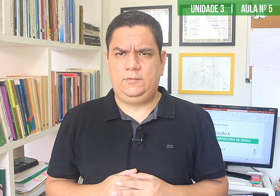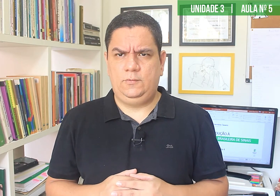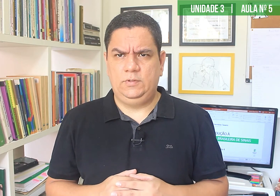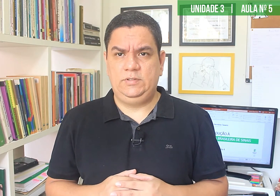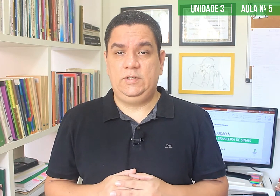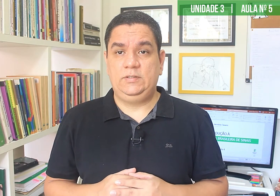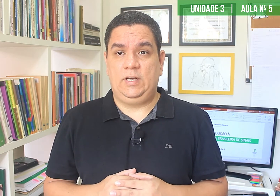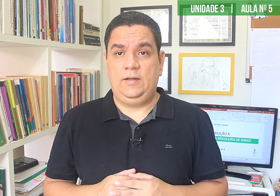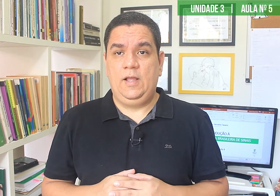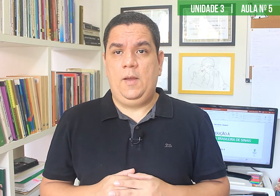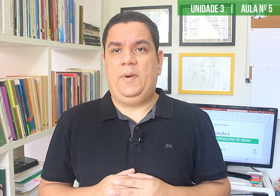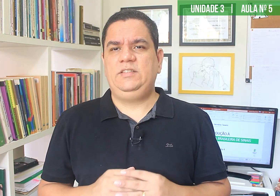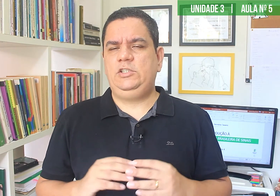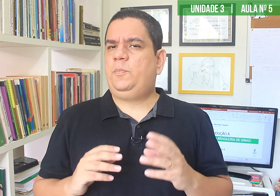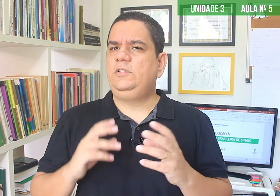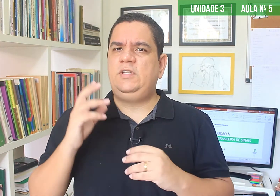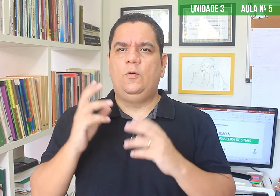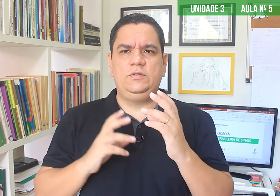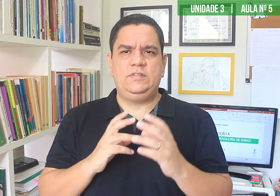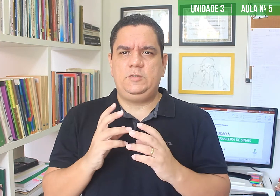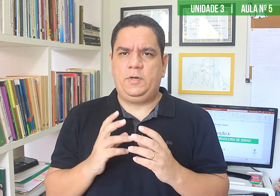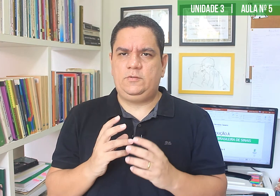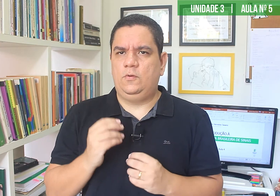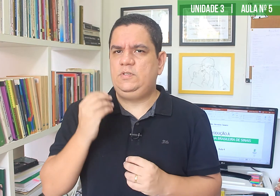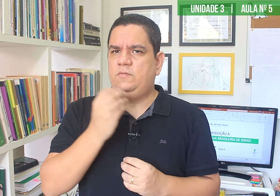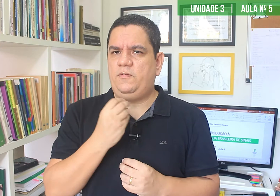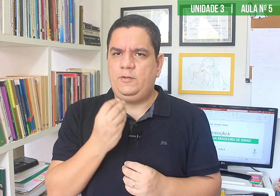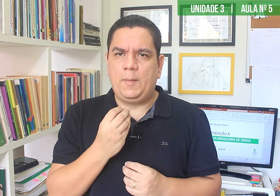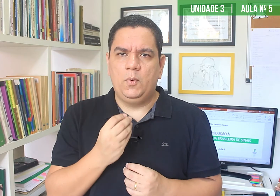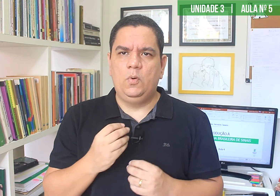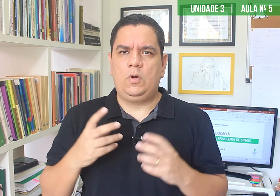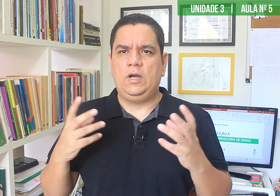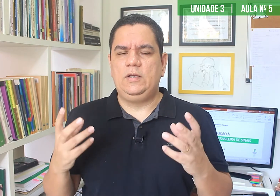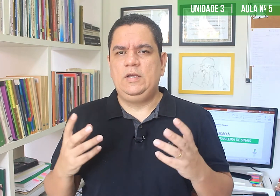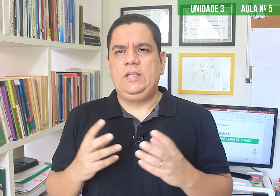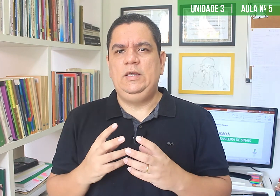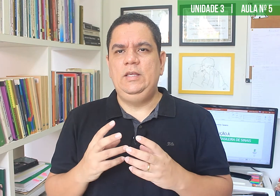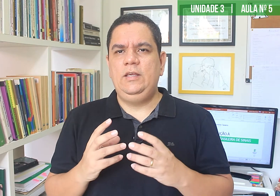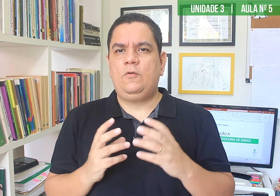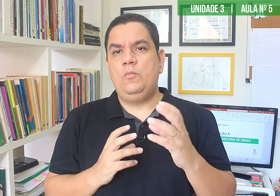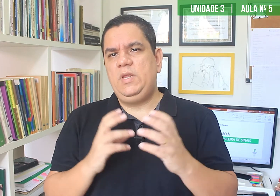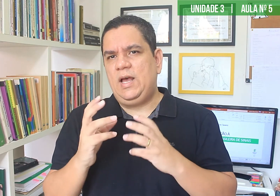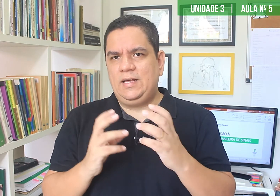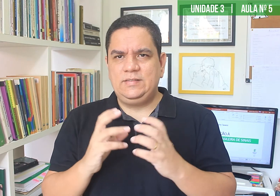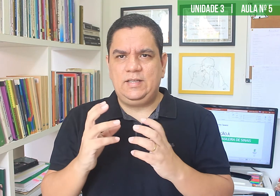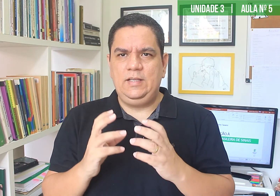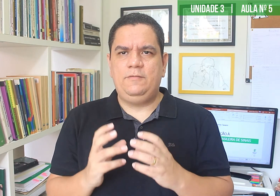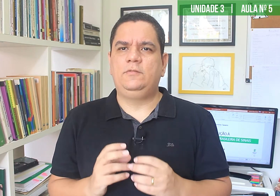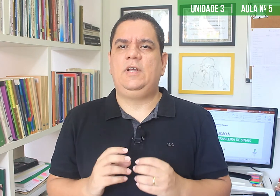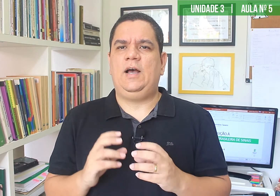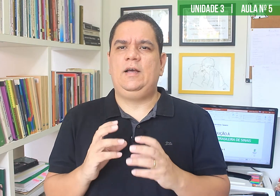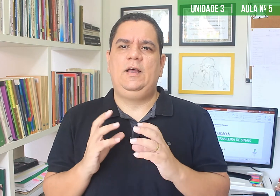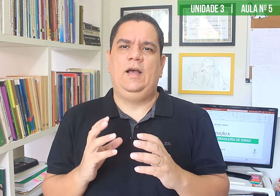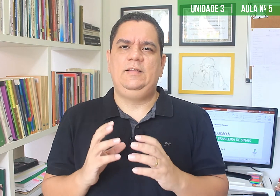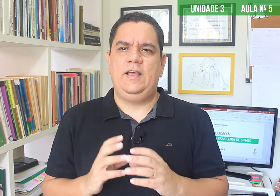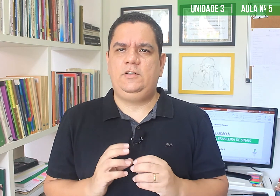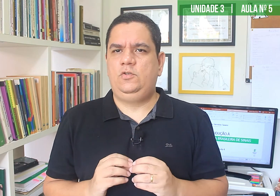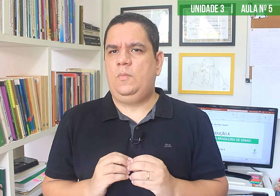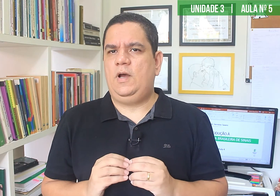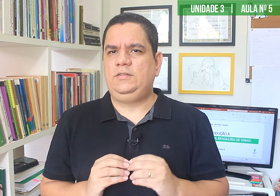duas, tá? Mas a gente pode ter outras expressões envolvendo a boca, que combinadas ali vão dar a ideia de uma